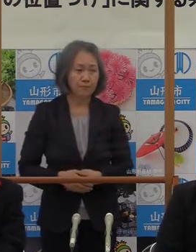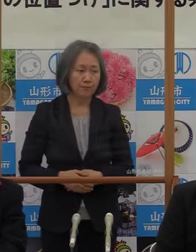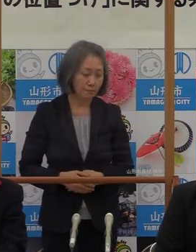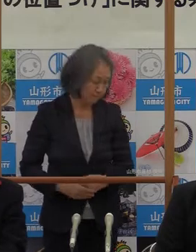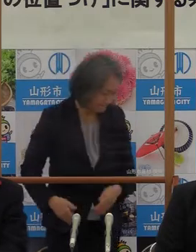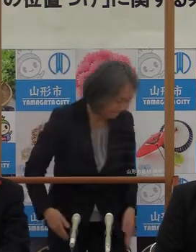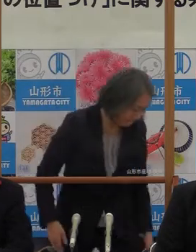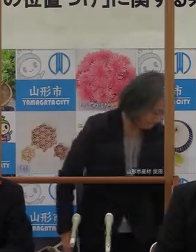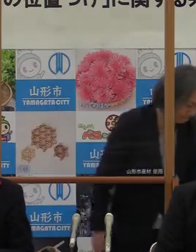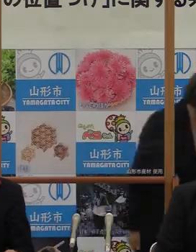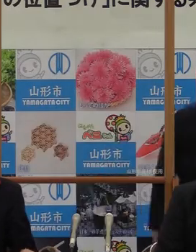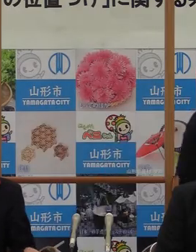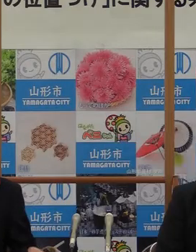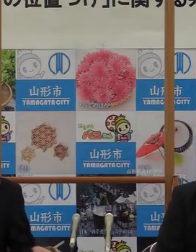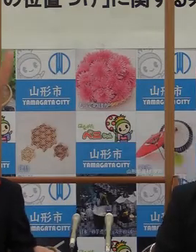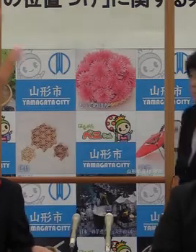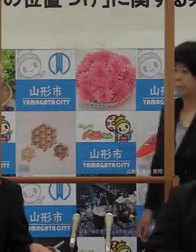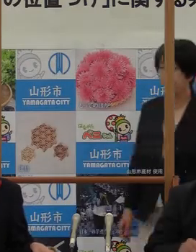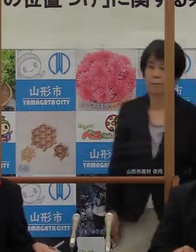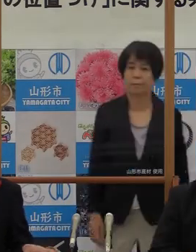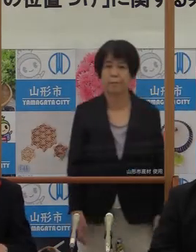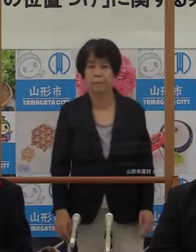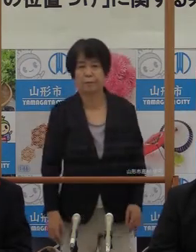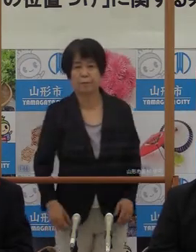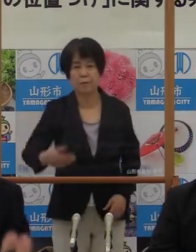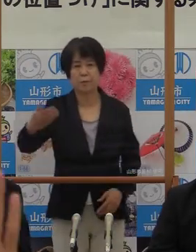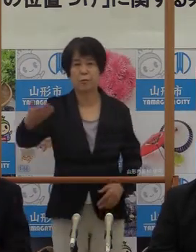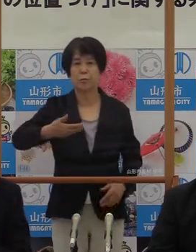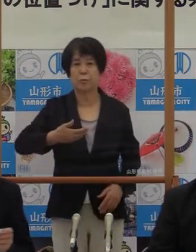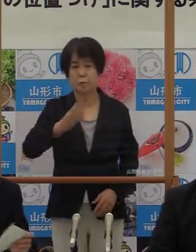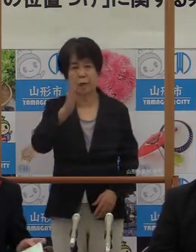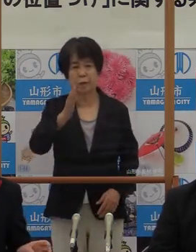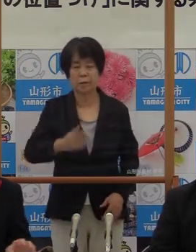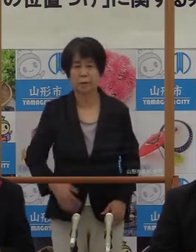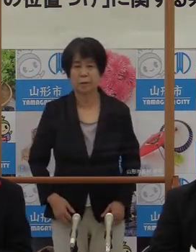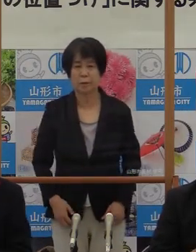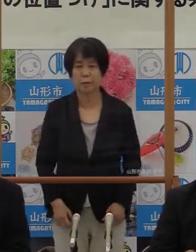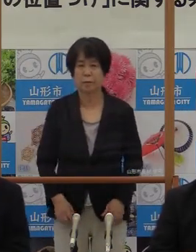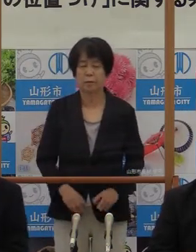の方からお受けをいたします。朝日新聞さん、いかがでしょうか。